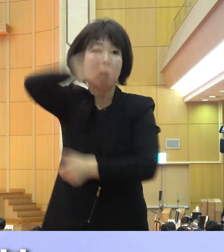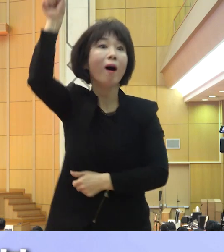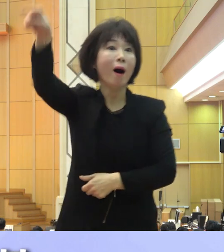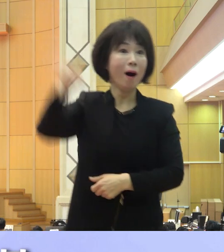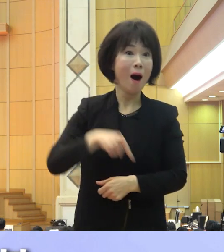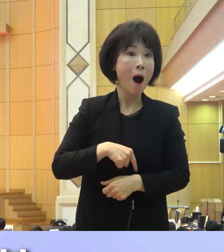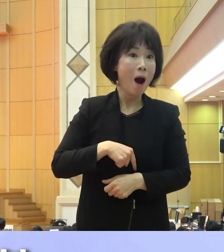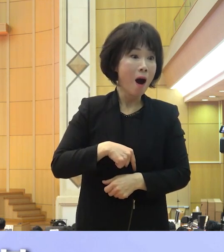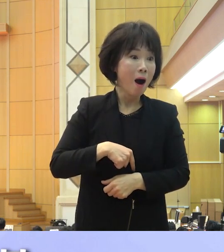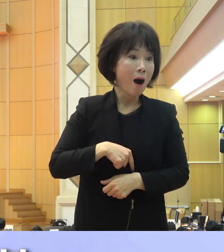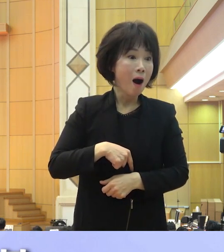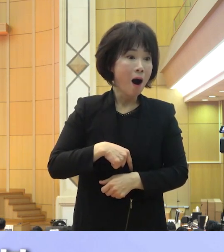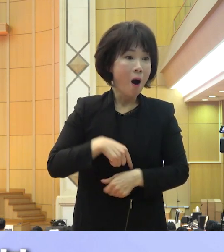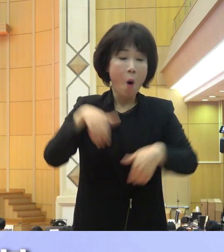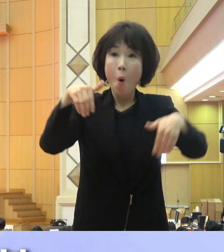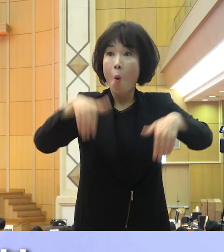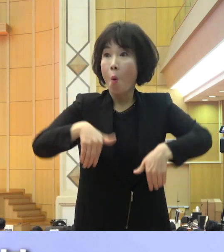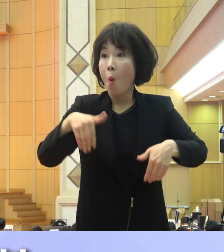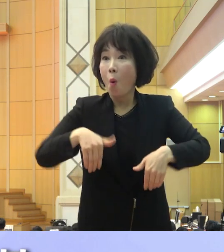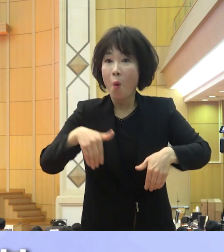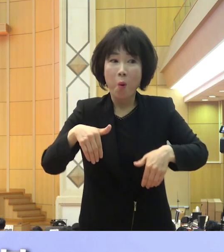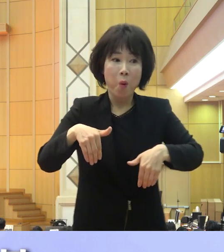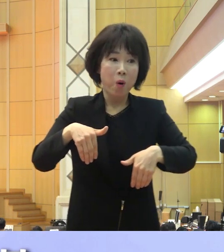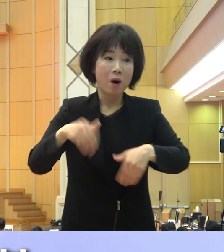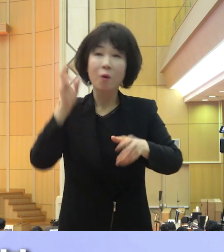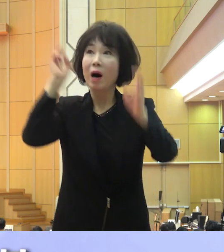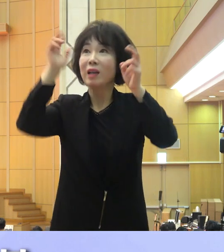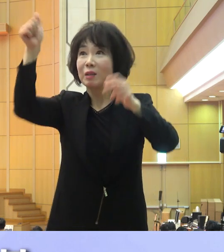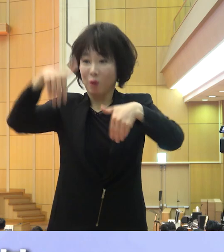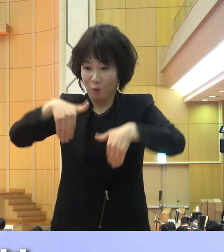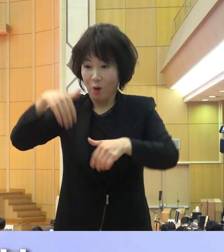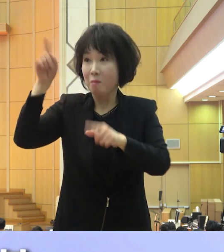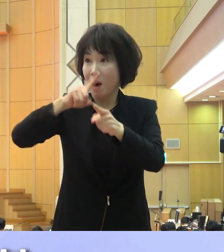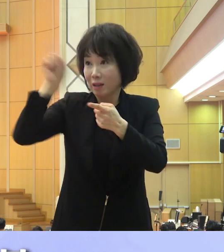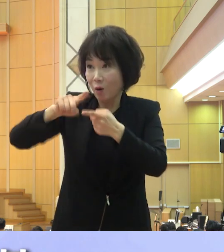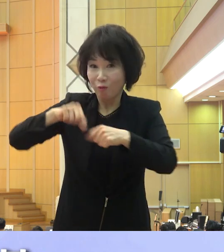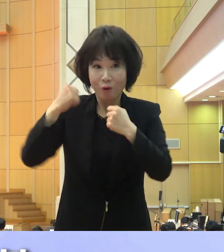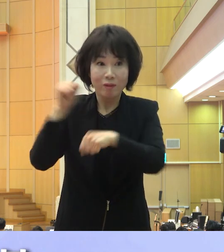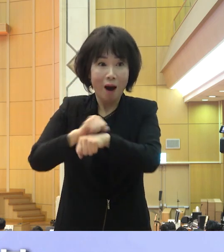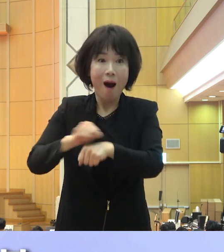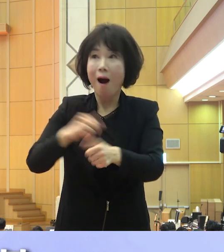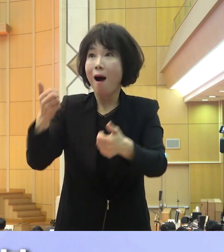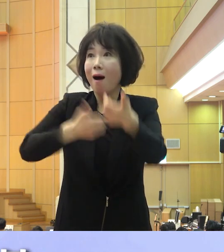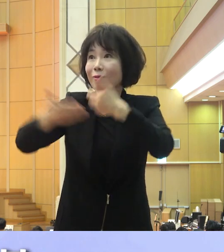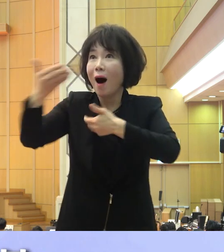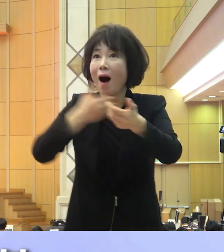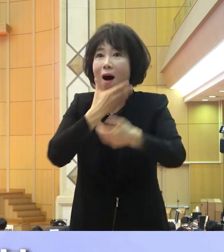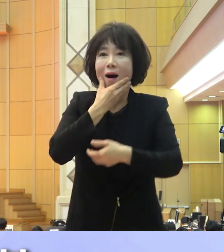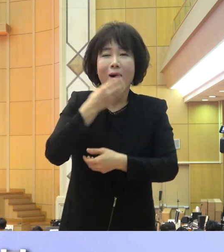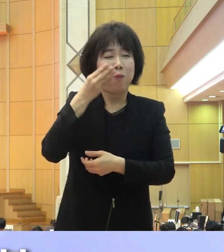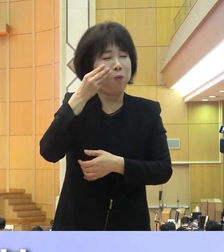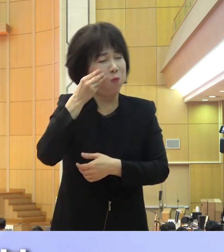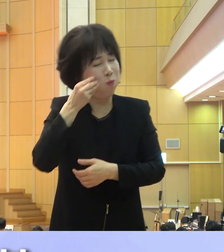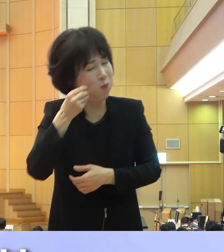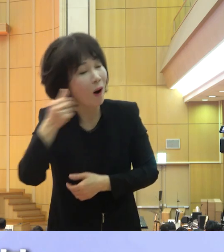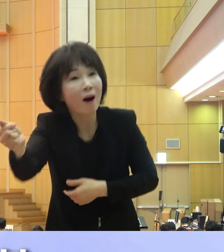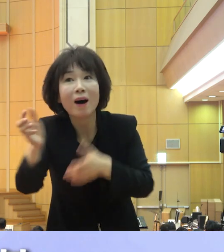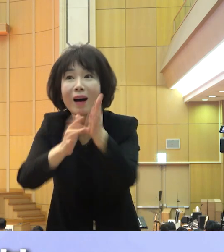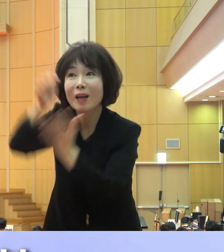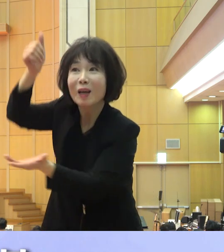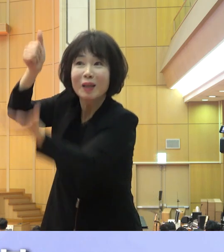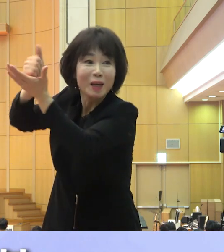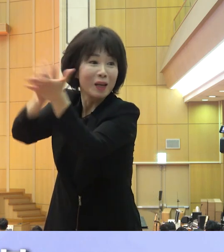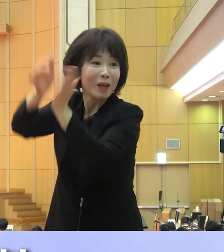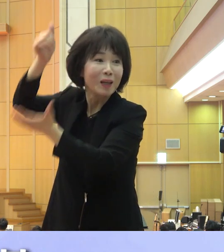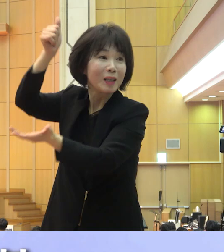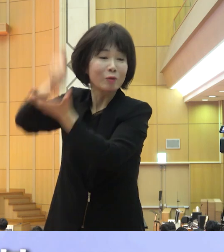낙이 새끼 별거 아니잖아요. 예수님이 타시니까 사람들이 그냥 호산나 호산나 그냥 종려나무 꺾어들고 얼마나 환영하고 막 절을